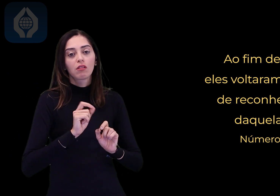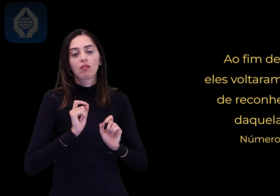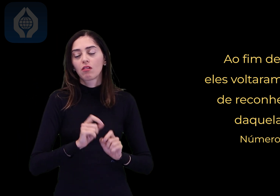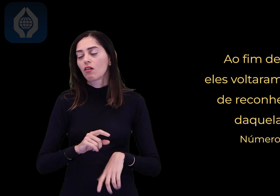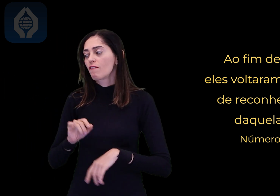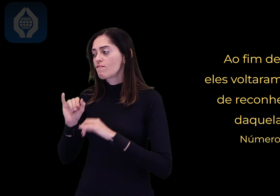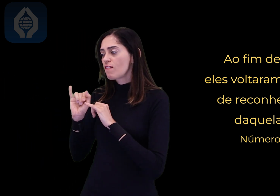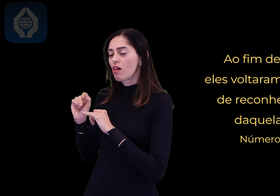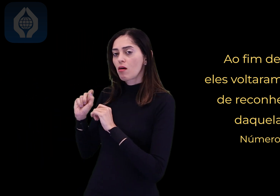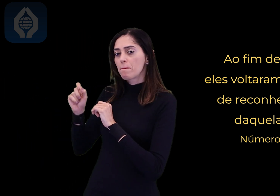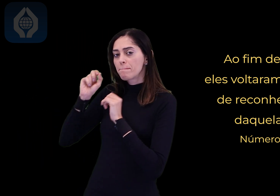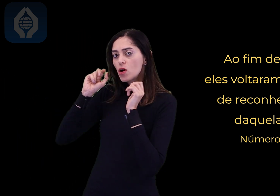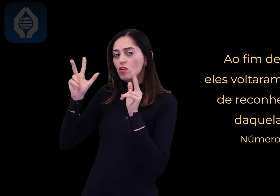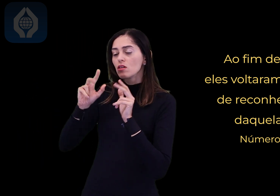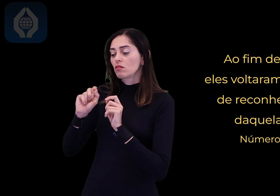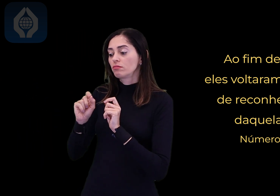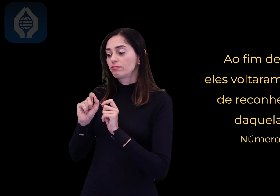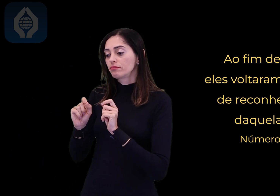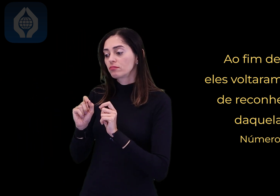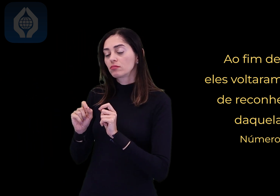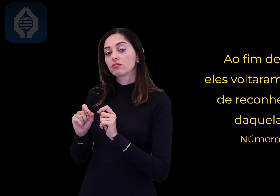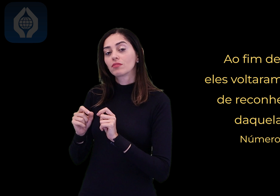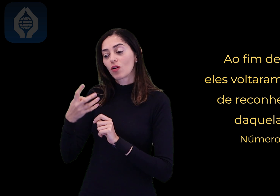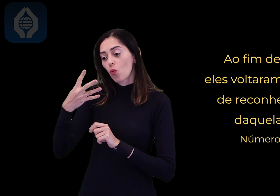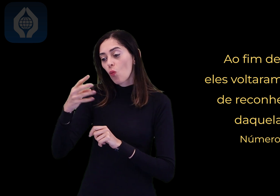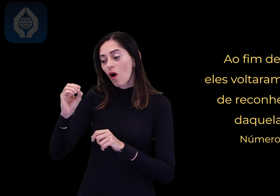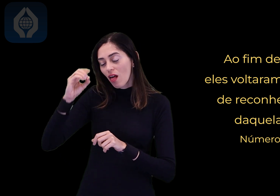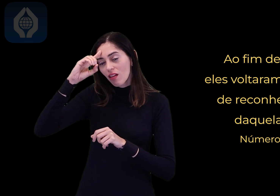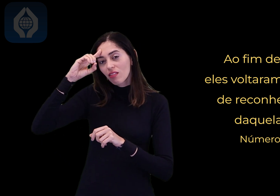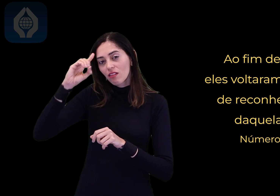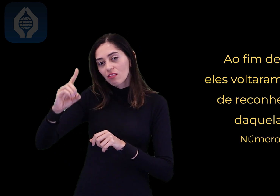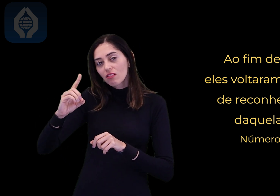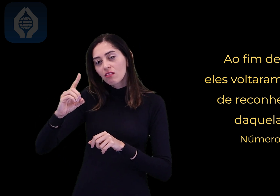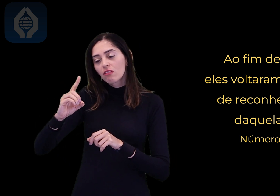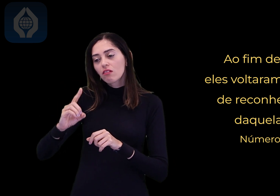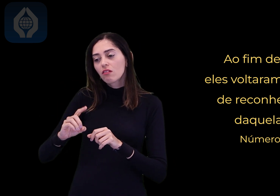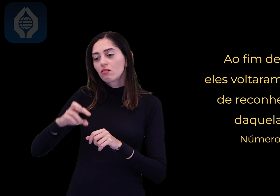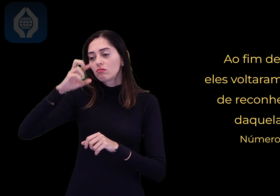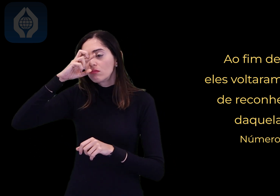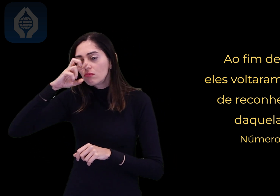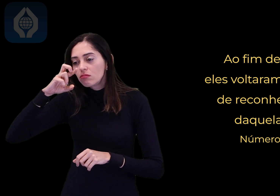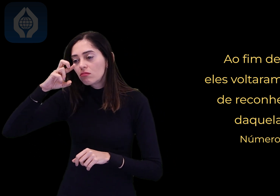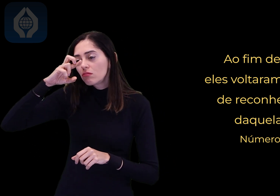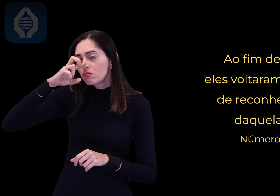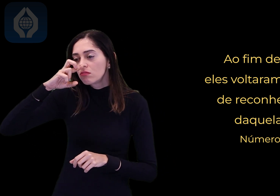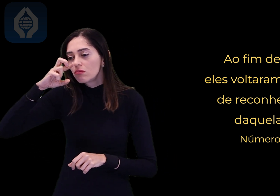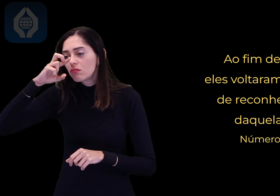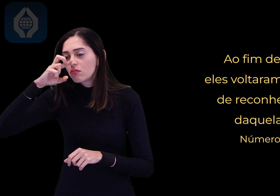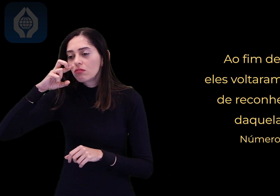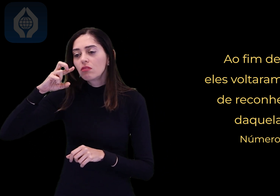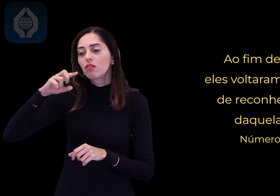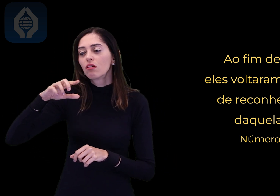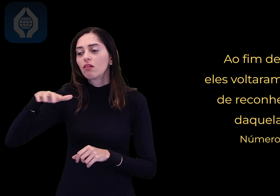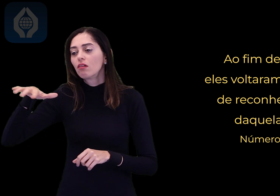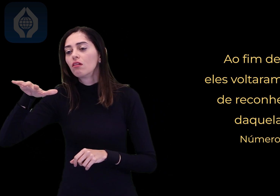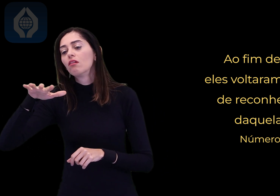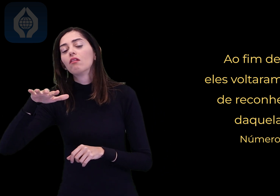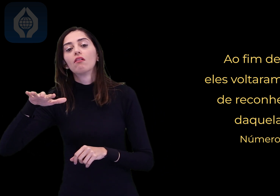em Números 13, de 25 a 33. Ao fim de 40 dias, eles voltaram da missão de reconhecimento